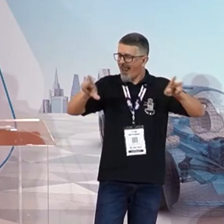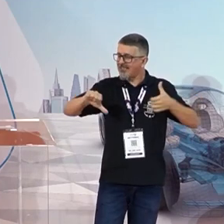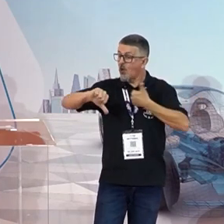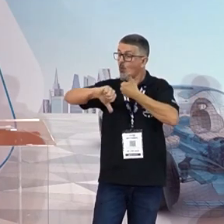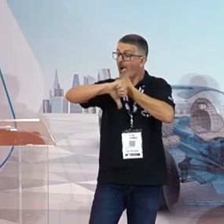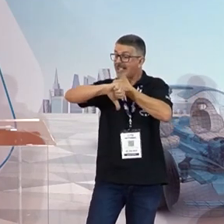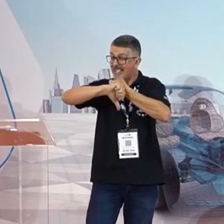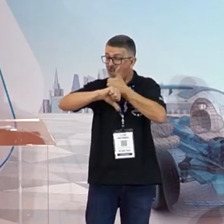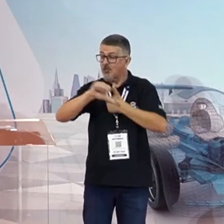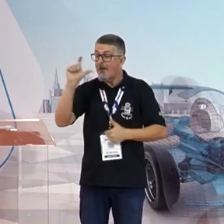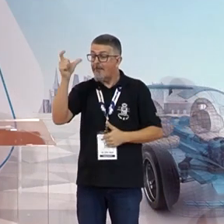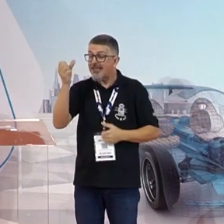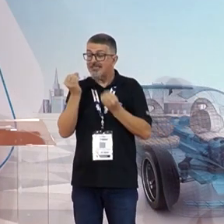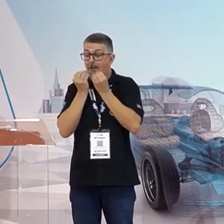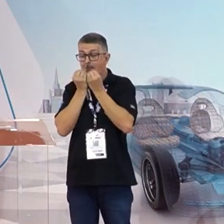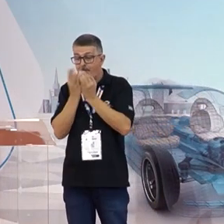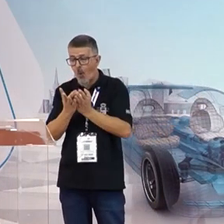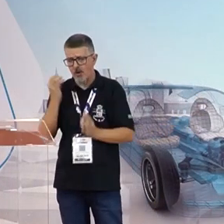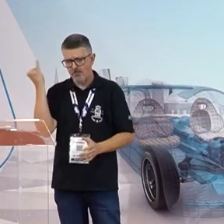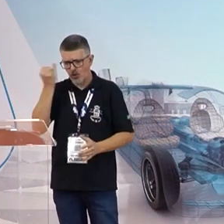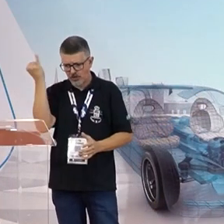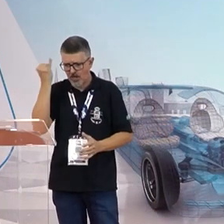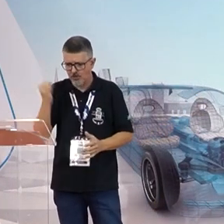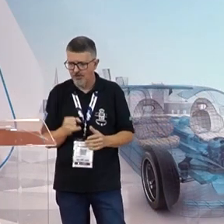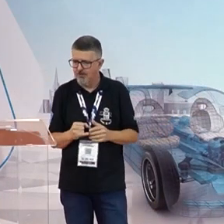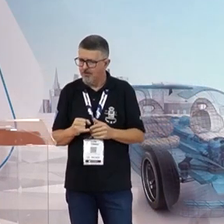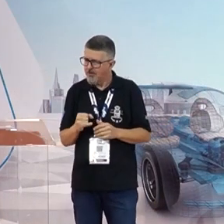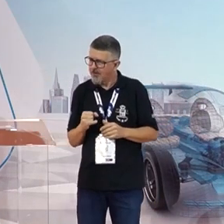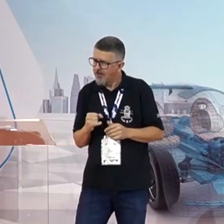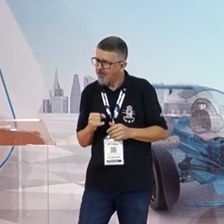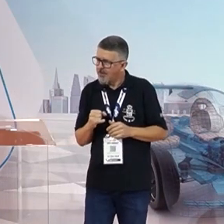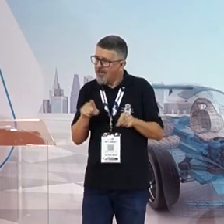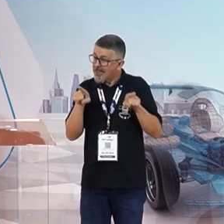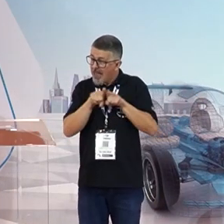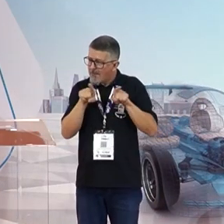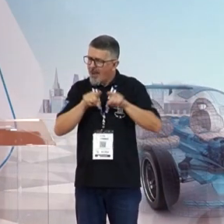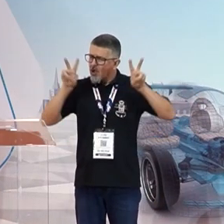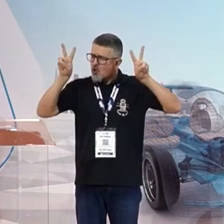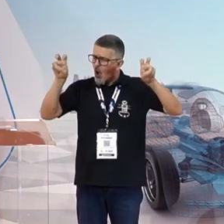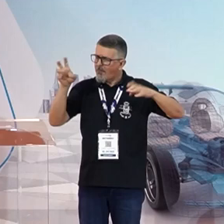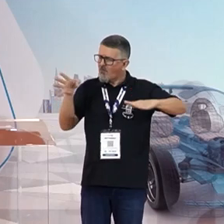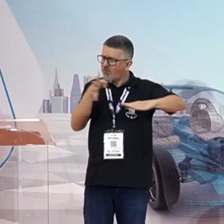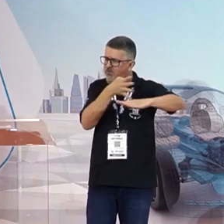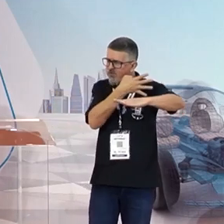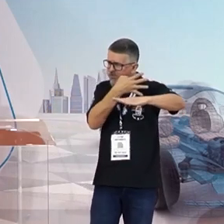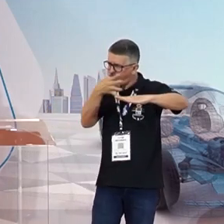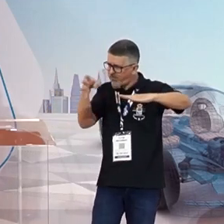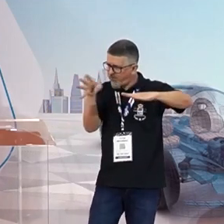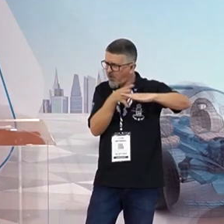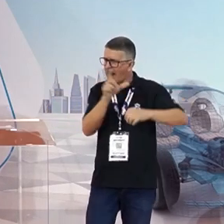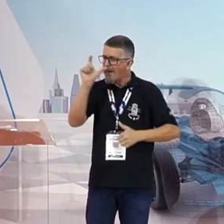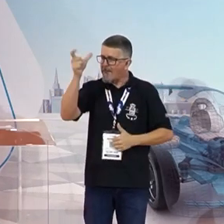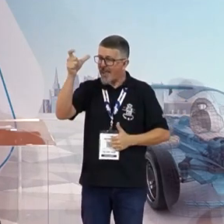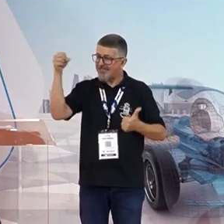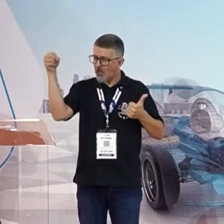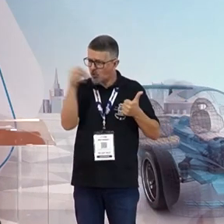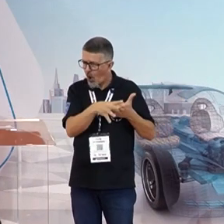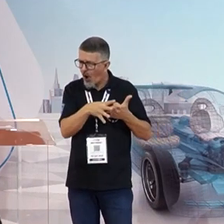são a qualidade da peça também, eles falam sobre a qualidade da peça, sobre chapeação,